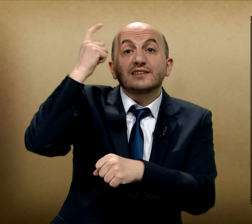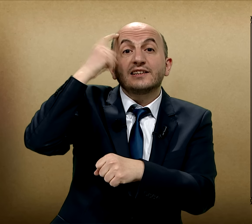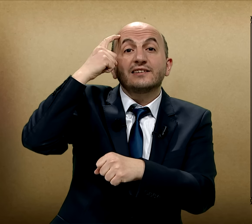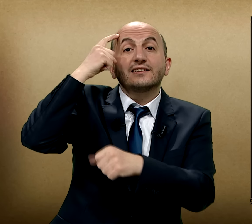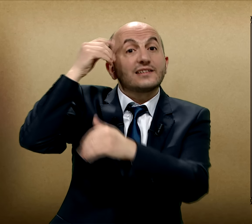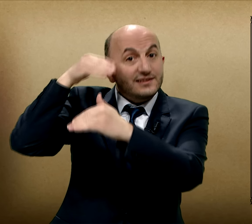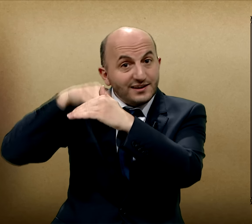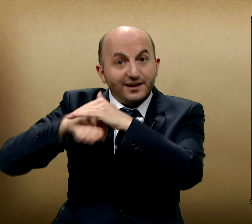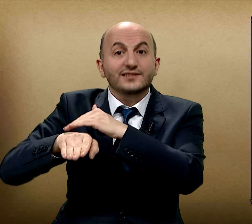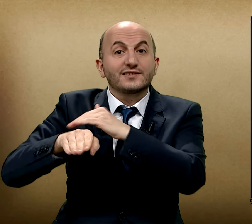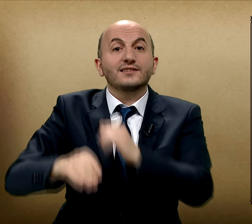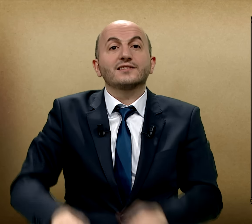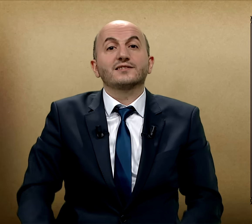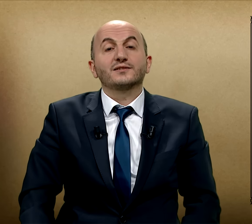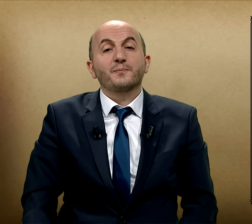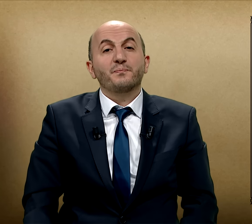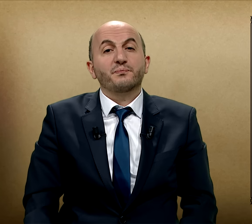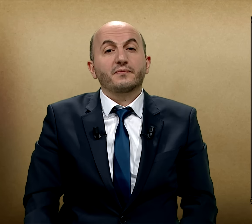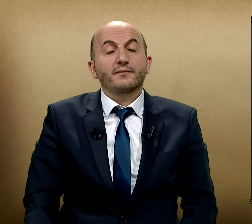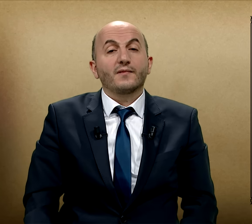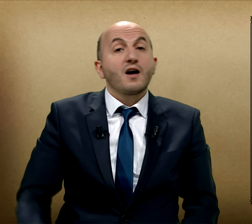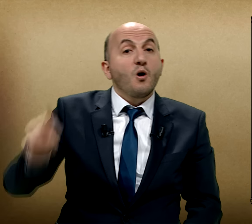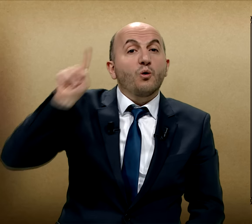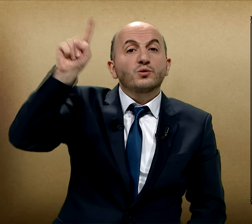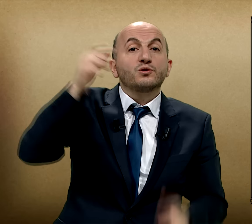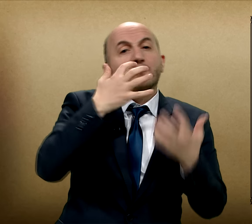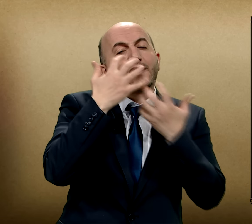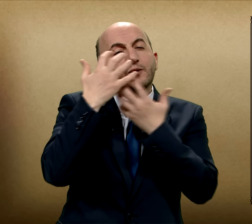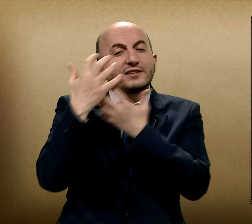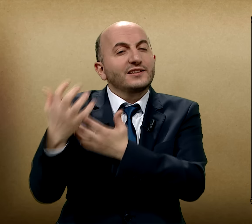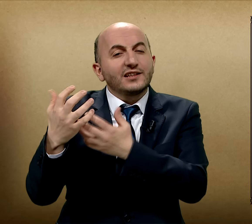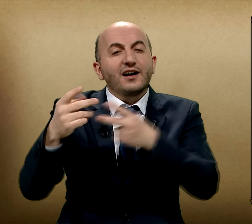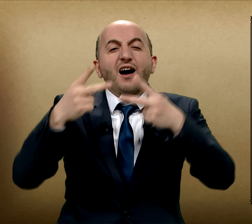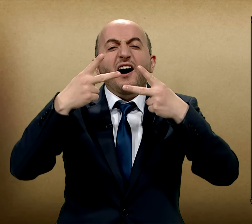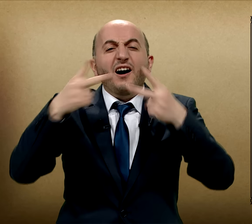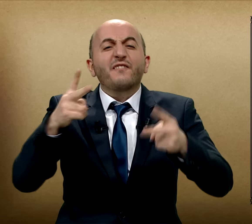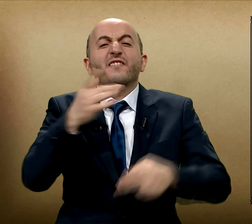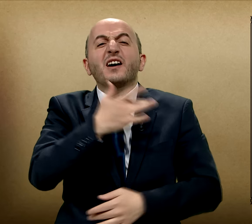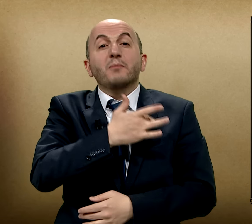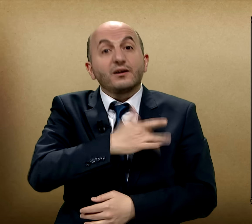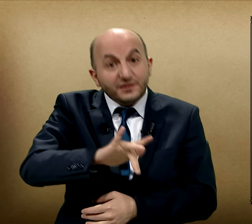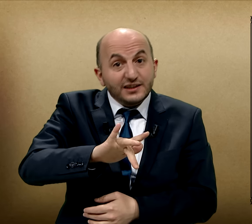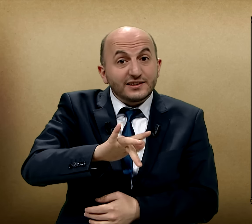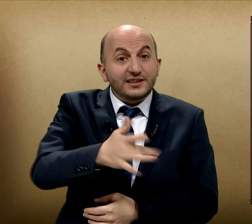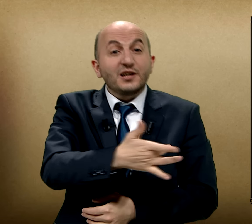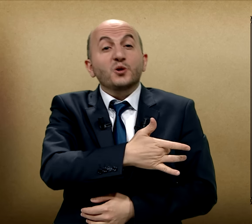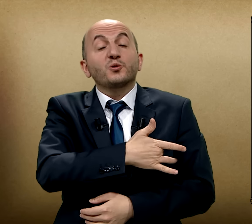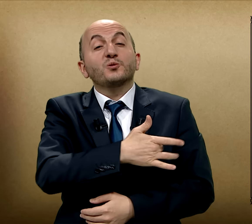zihnin istiazesidir. Onun merhametini, af ve mağfiretini